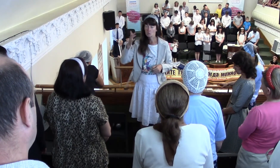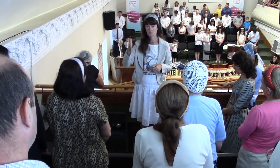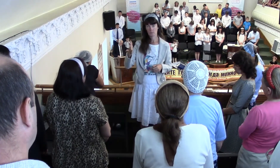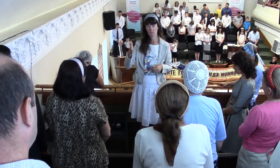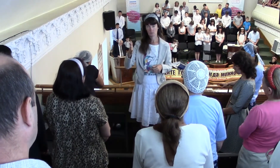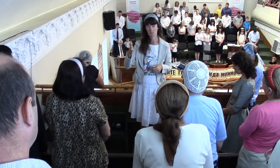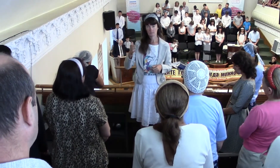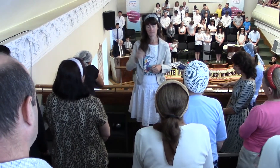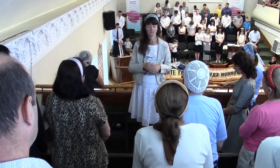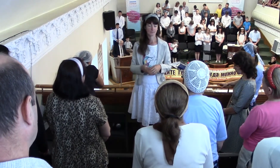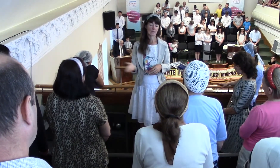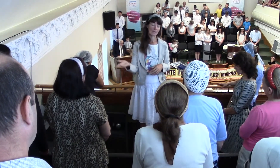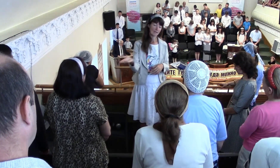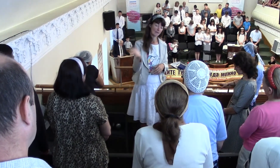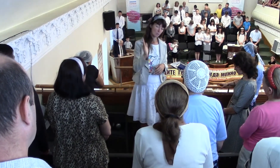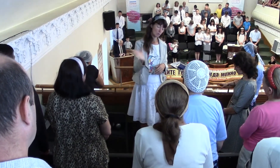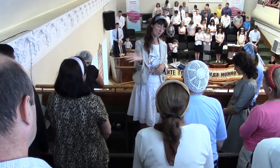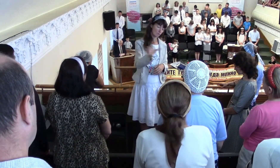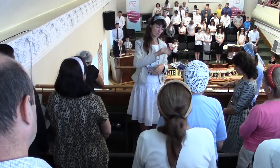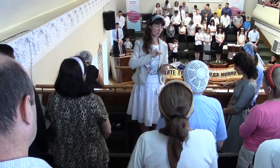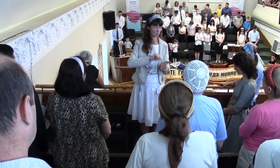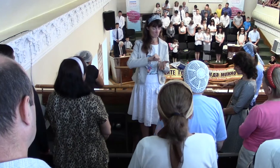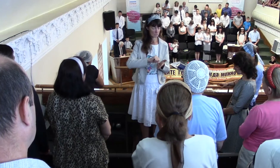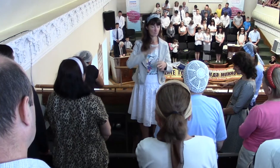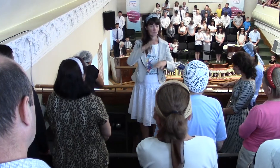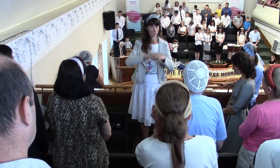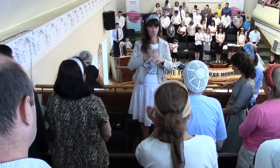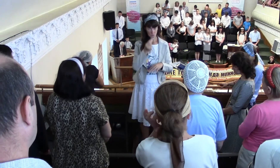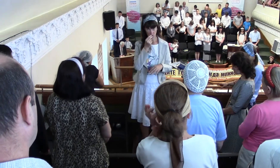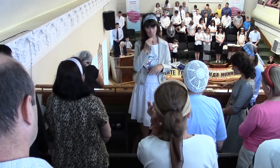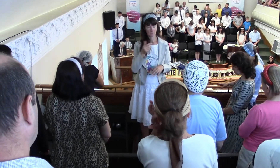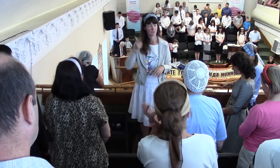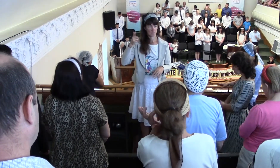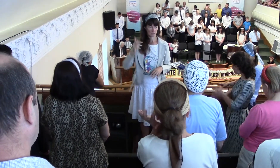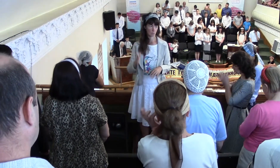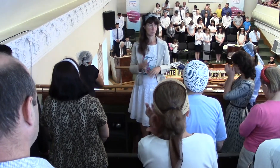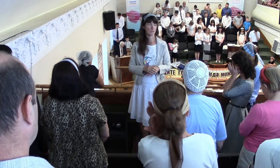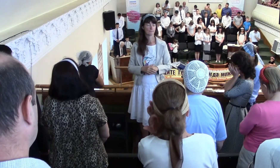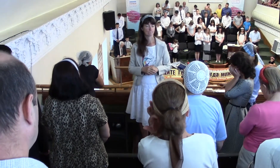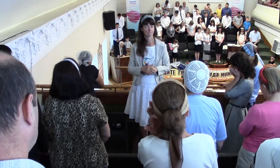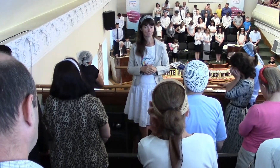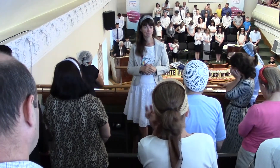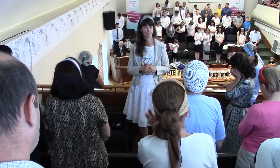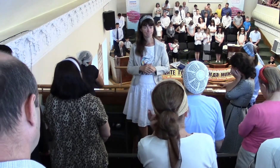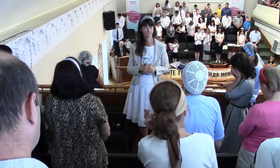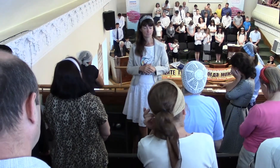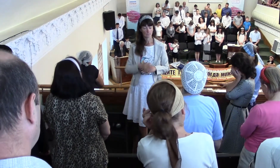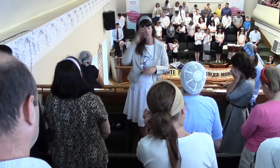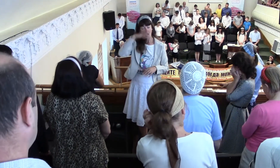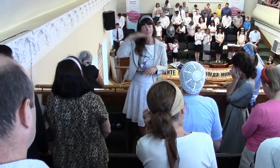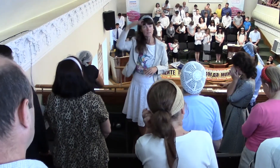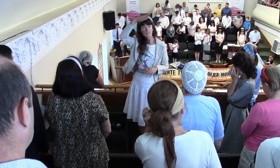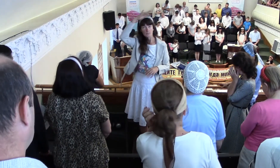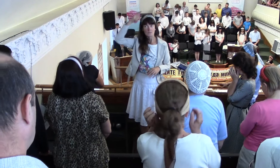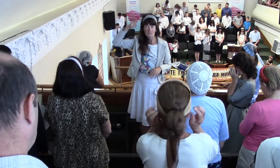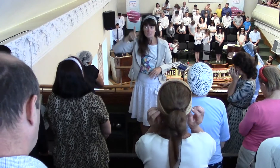и мы будем все участвовать сегодня в вечере Господней, кто имеет право на это. Отец